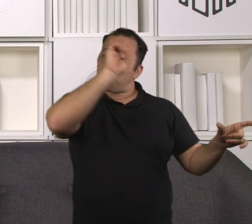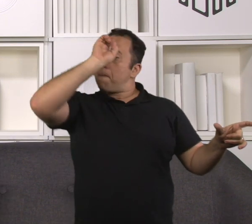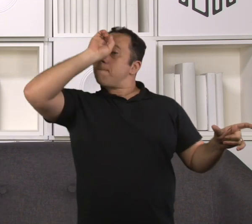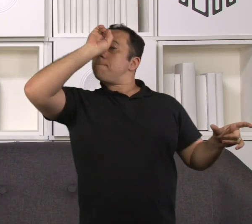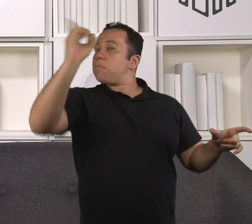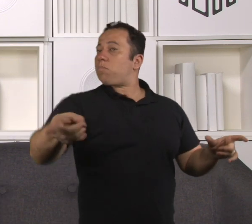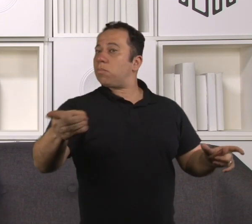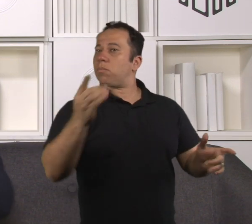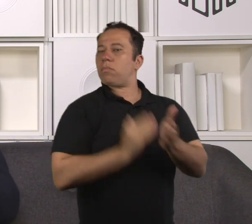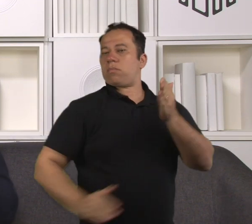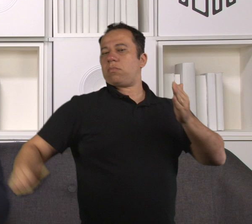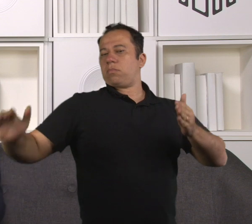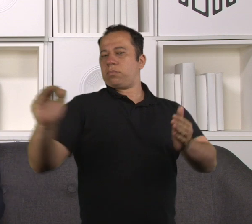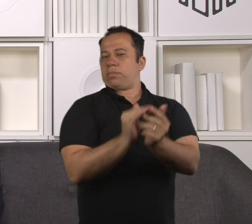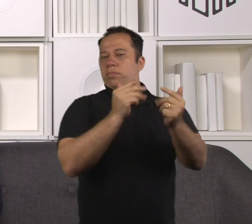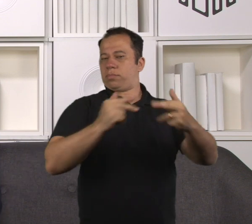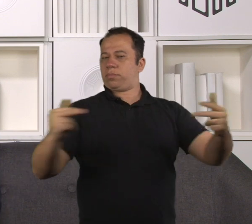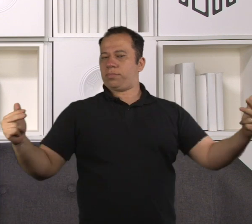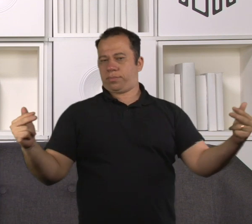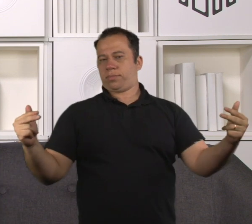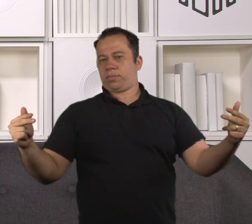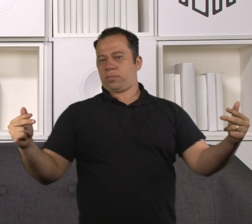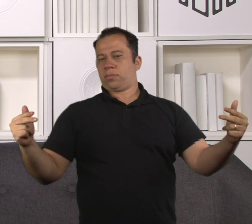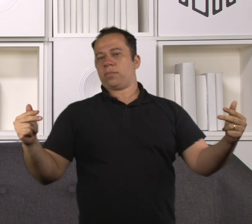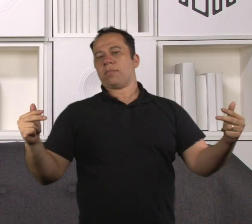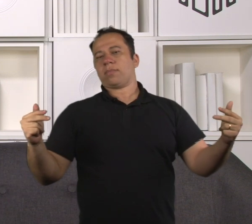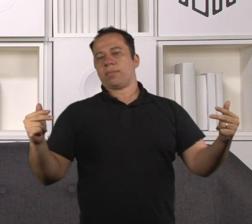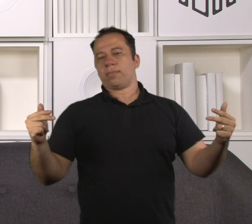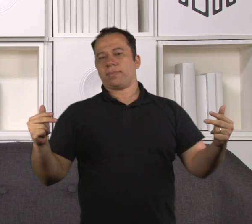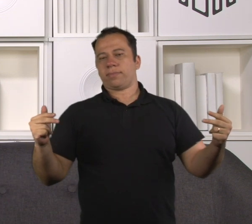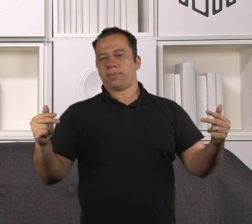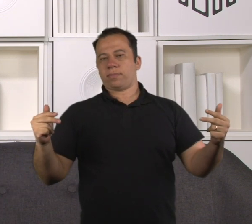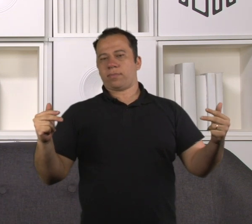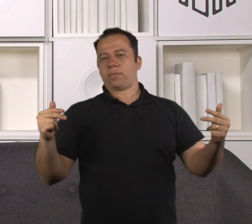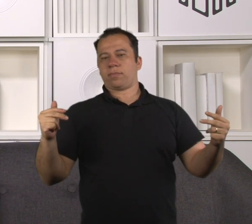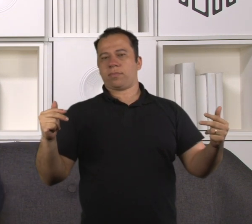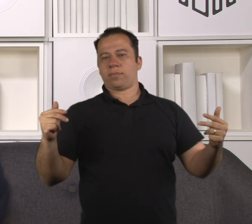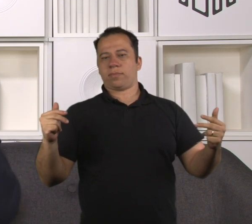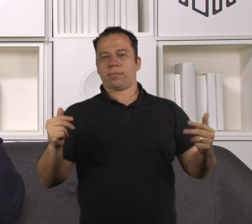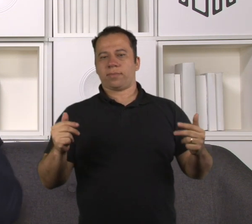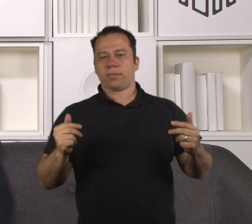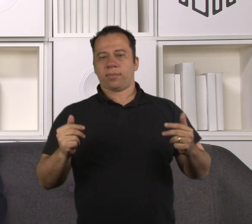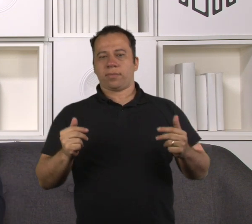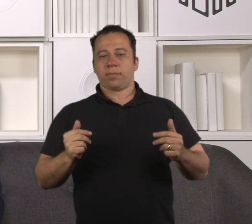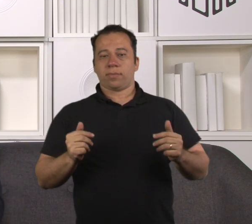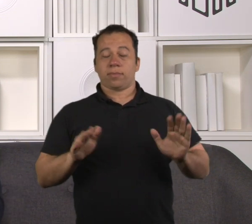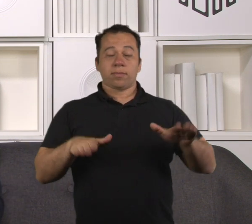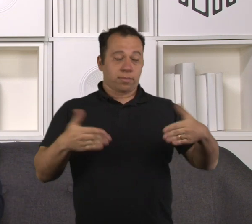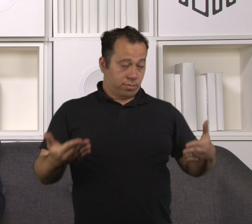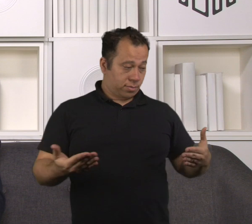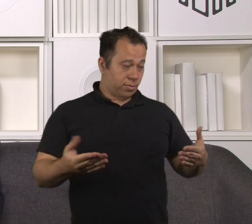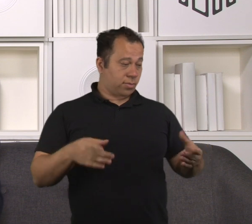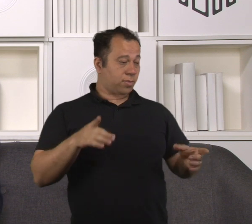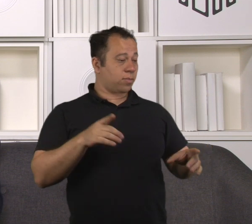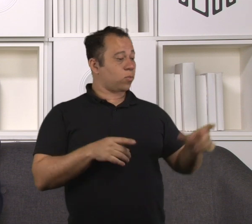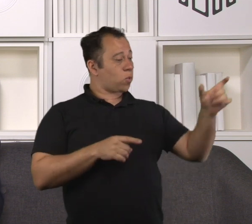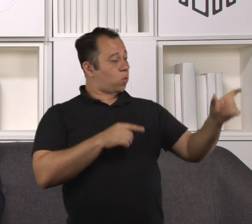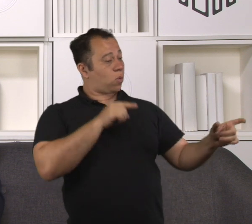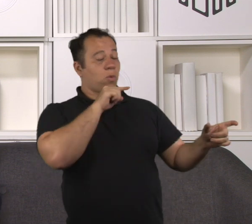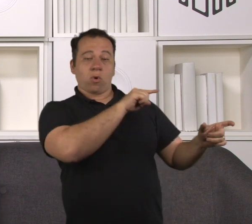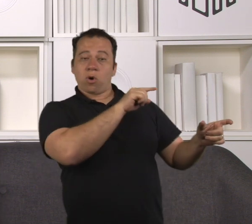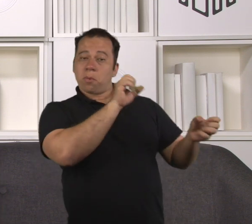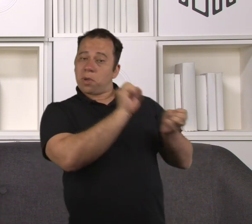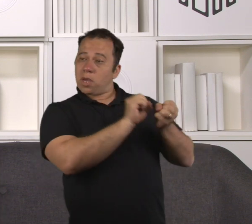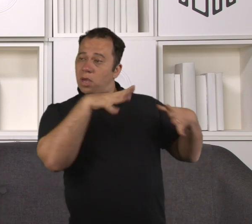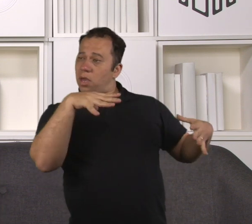sobre a criação. Então, o ser humano foi criado à imagem e semelhança de Deus, e ao